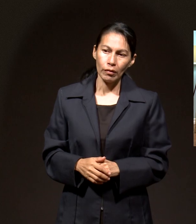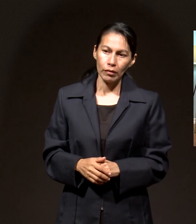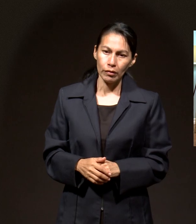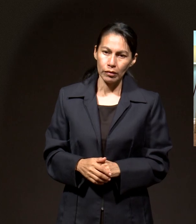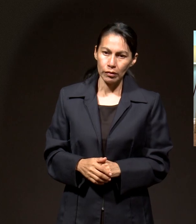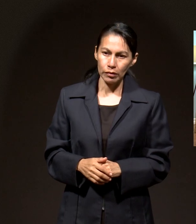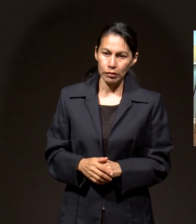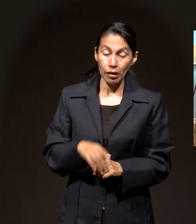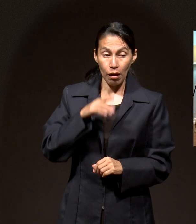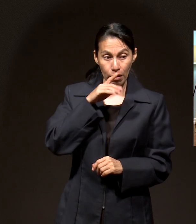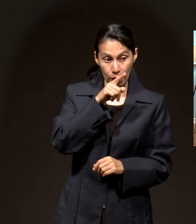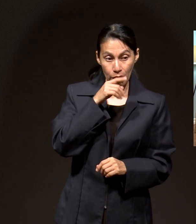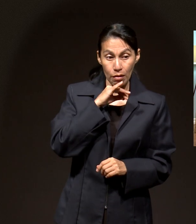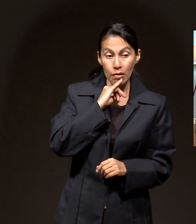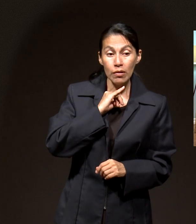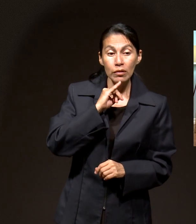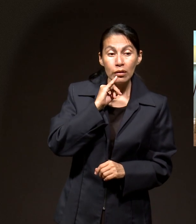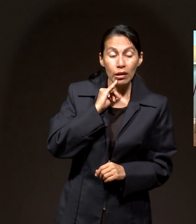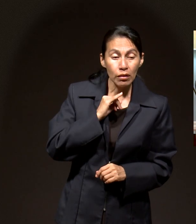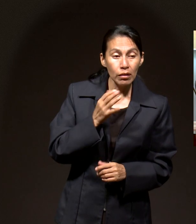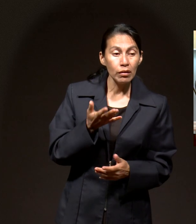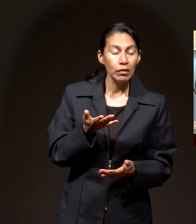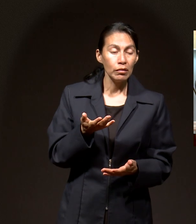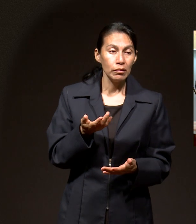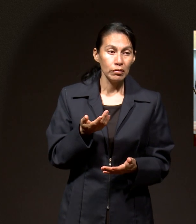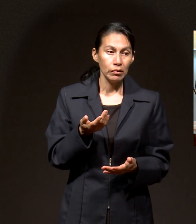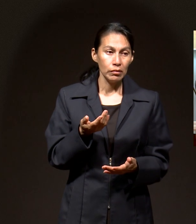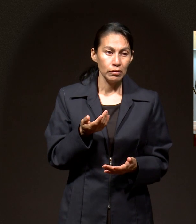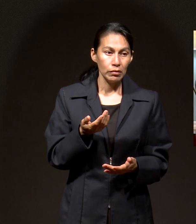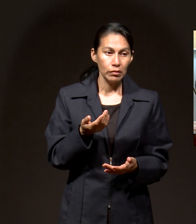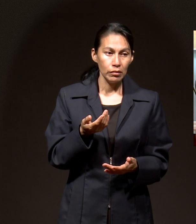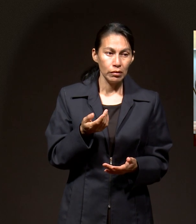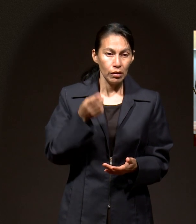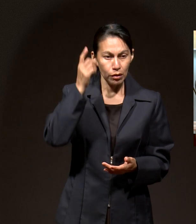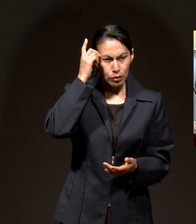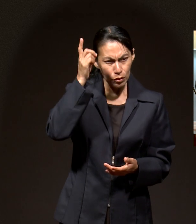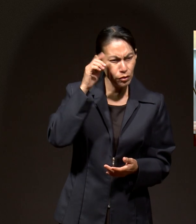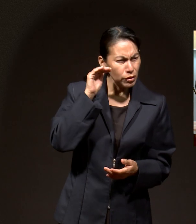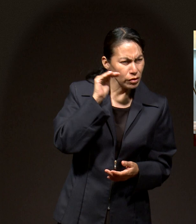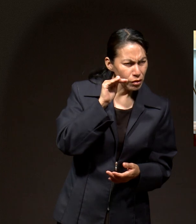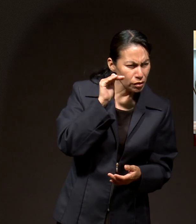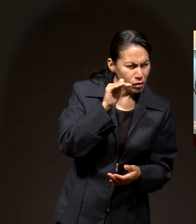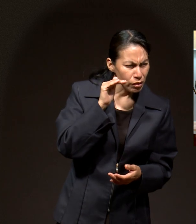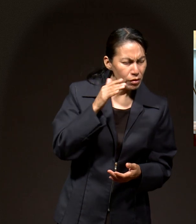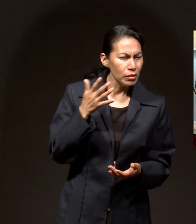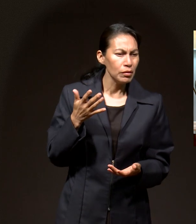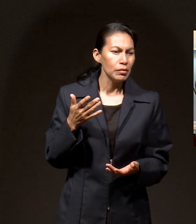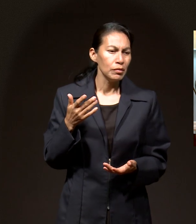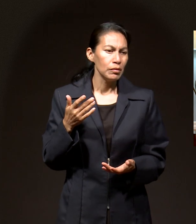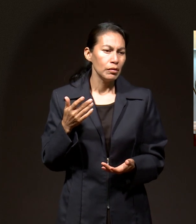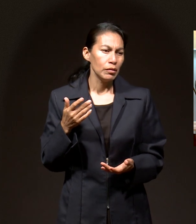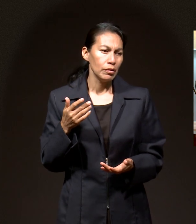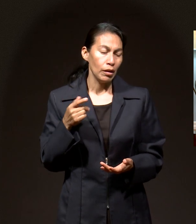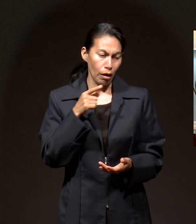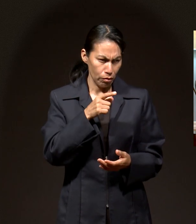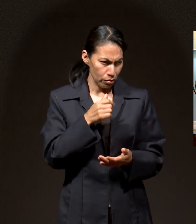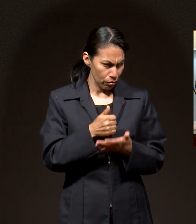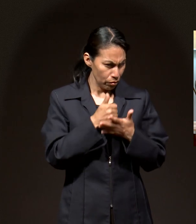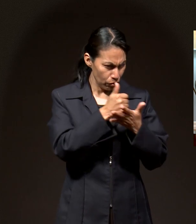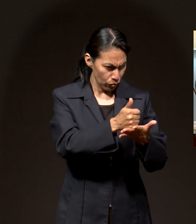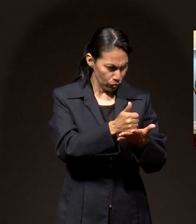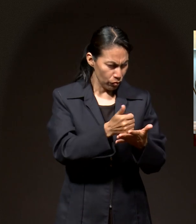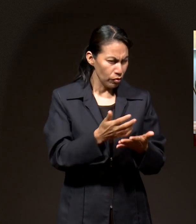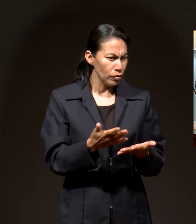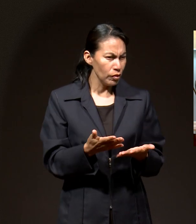de la especialidad allá en Israel, este llamado de Dios, esta confirmación de